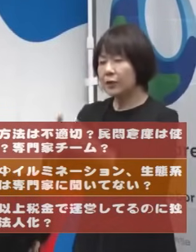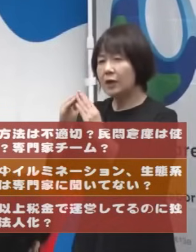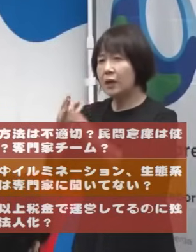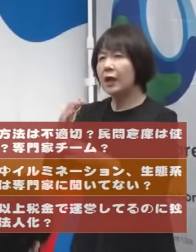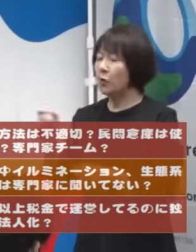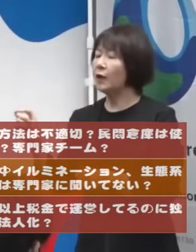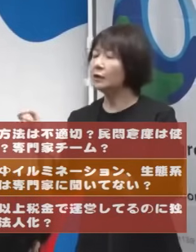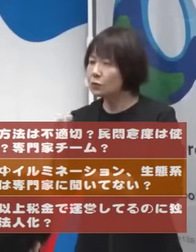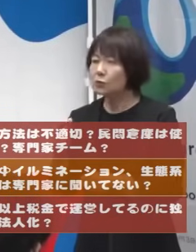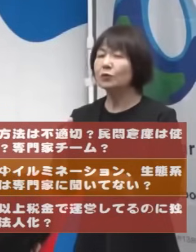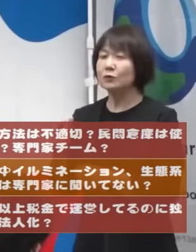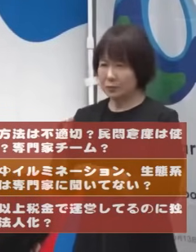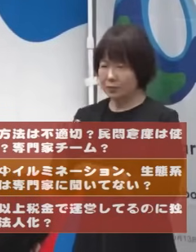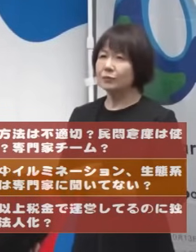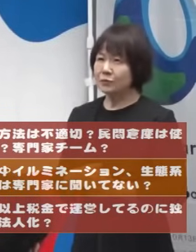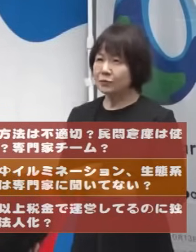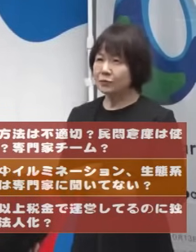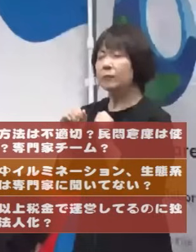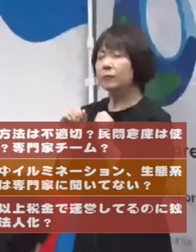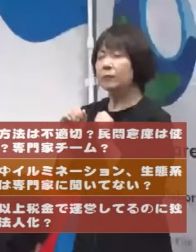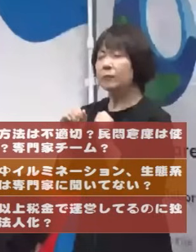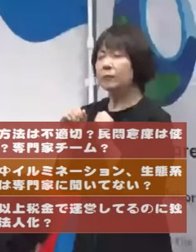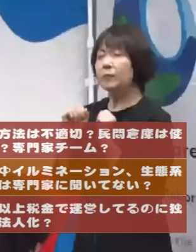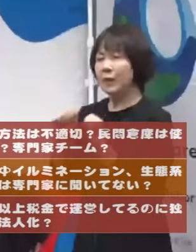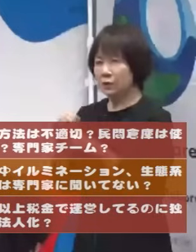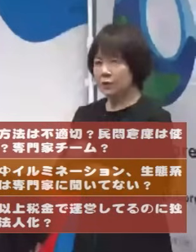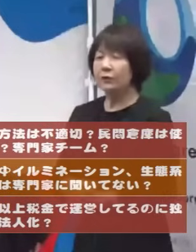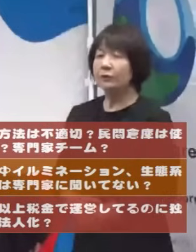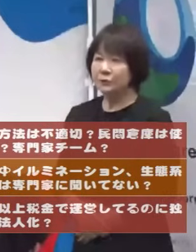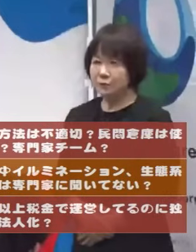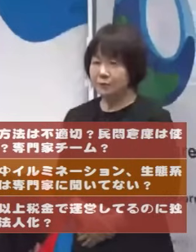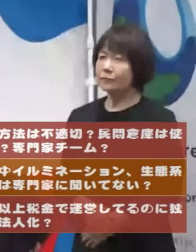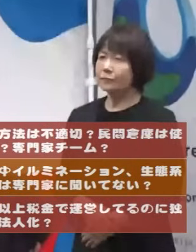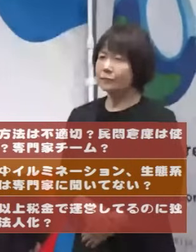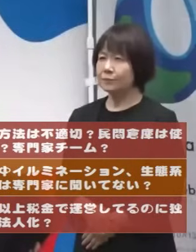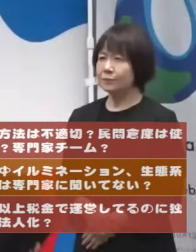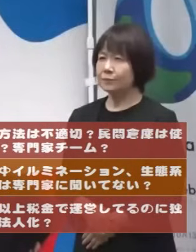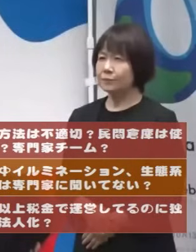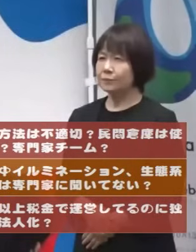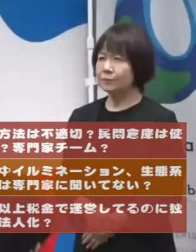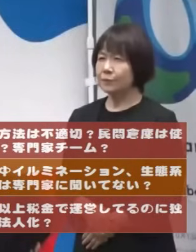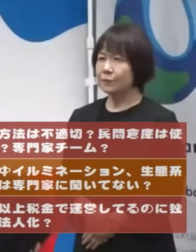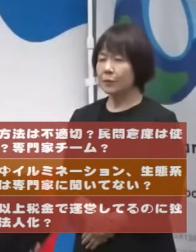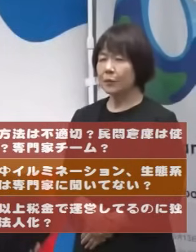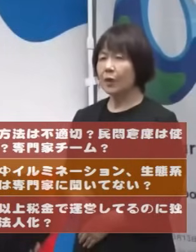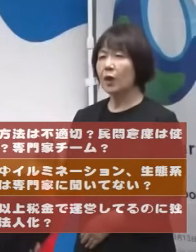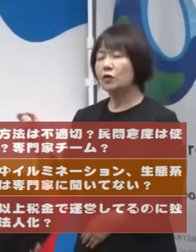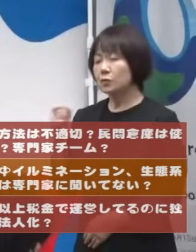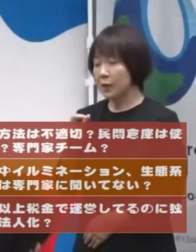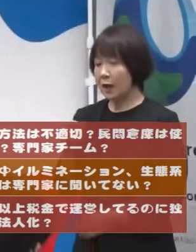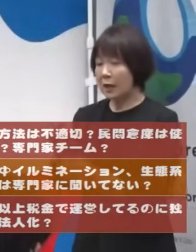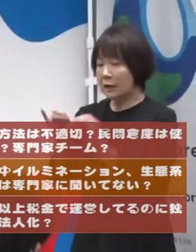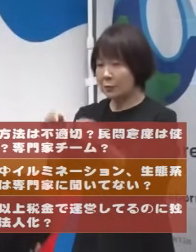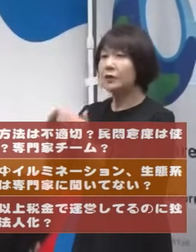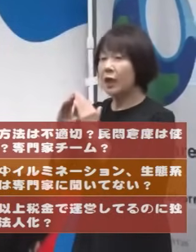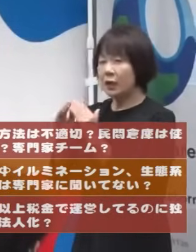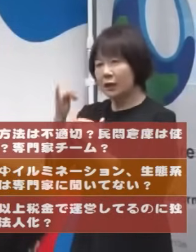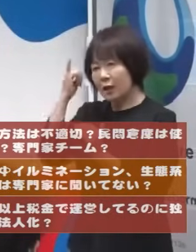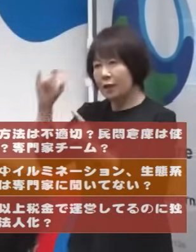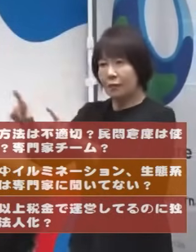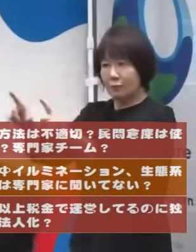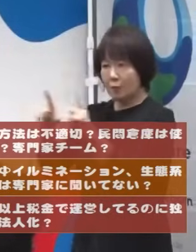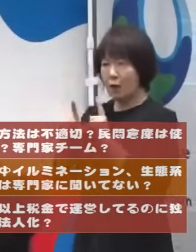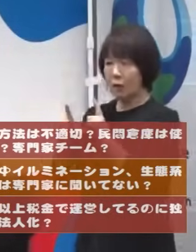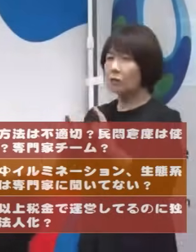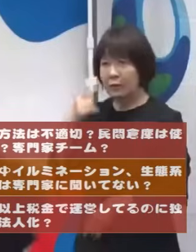はもう直ちに、立ち上げます。まあ、速やかにその立ち上がった上で意見を答申を受けたい